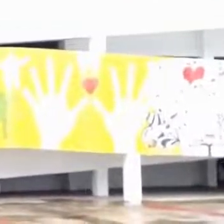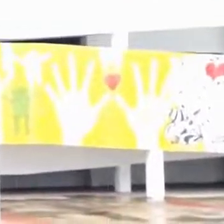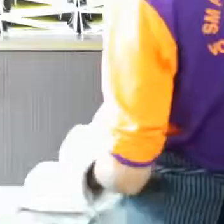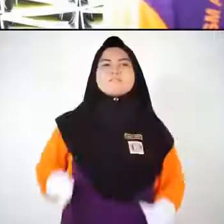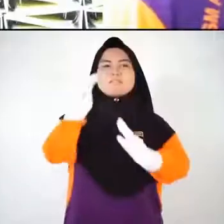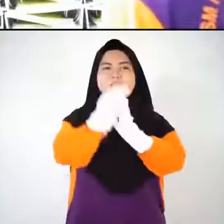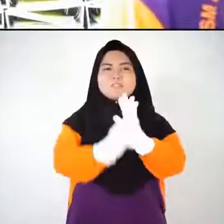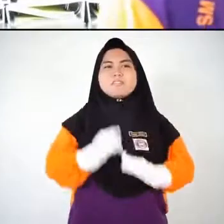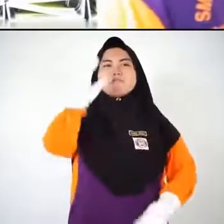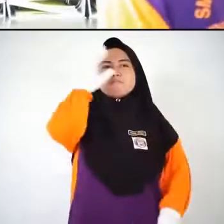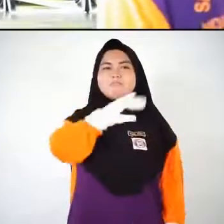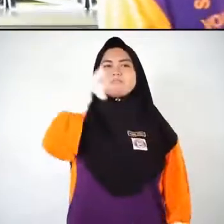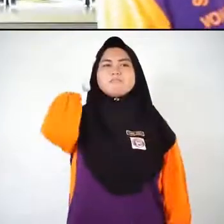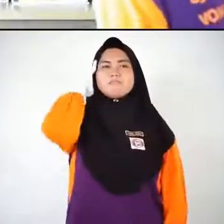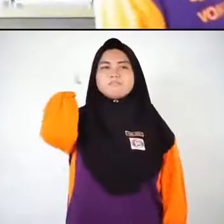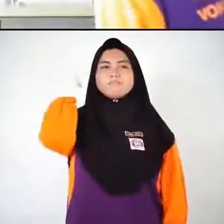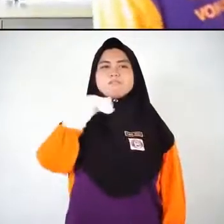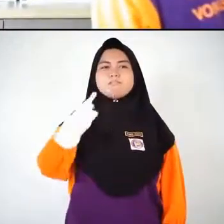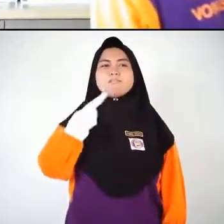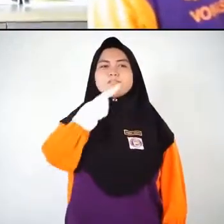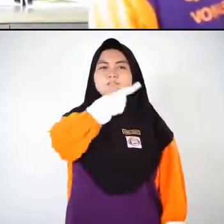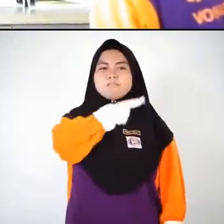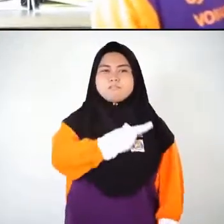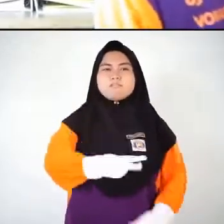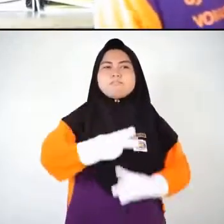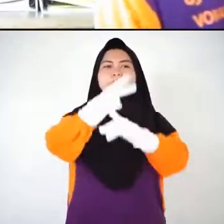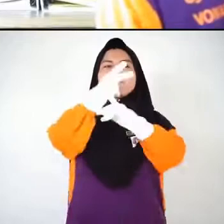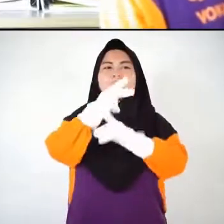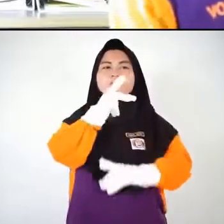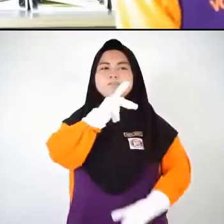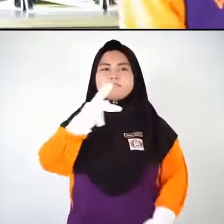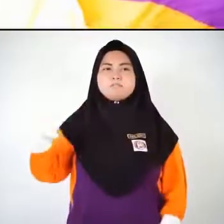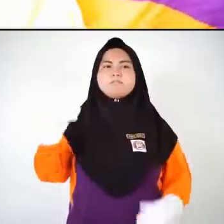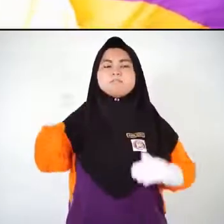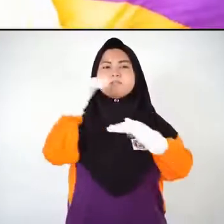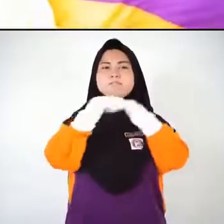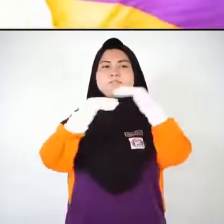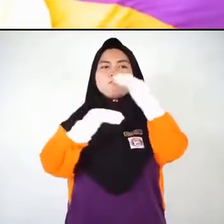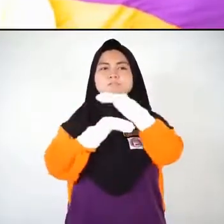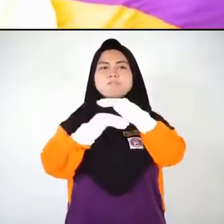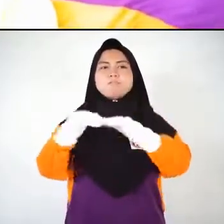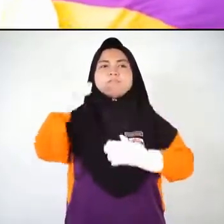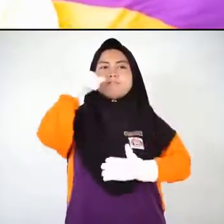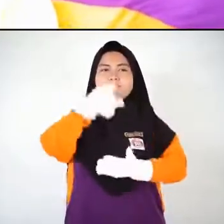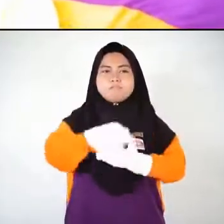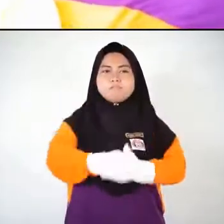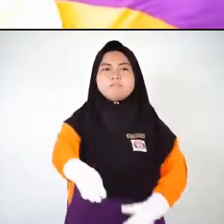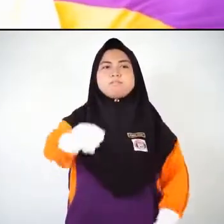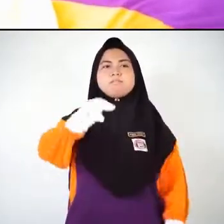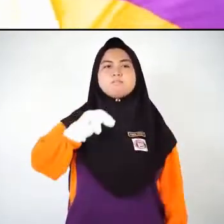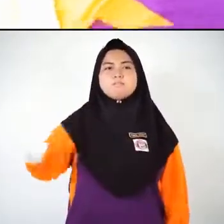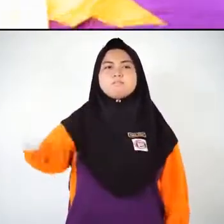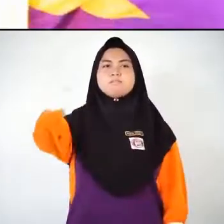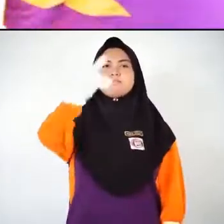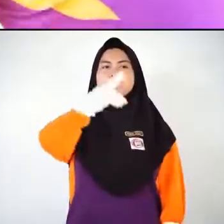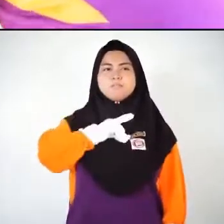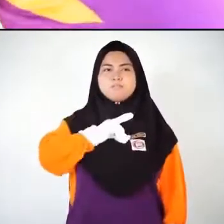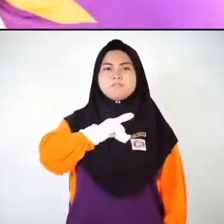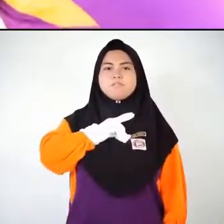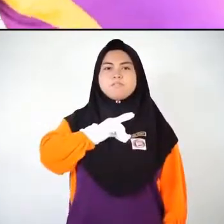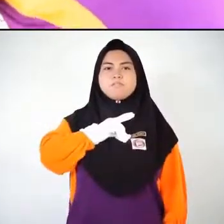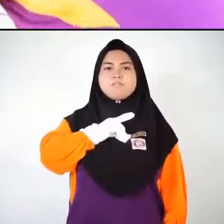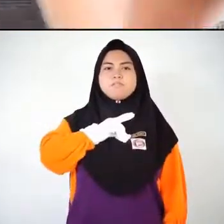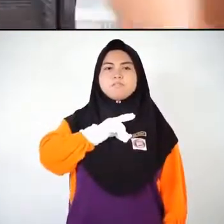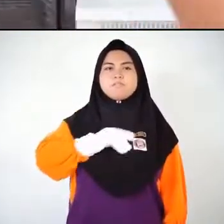nyentuh menimba ilmu dari utama Thailand tidak mengaji dan